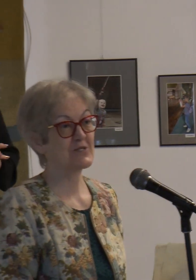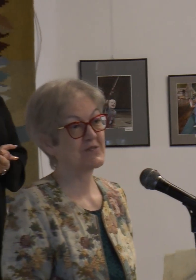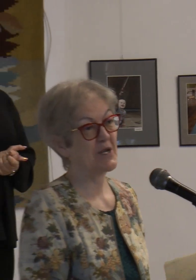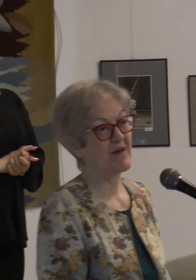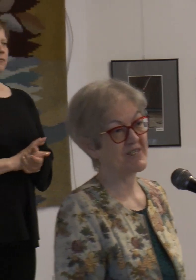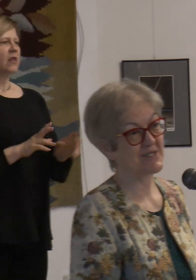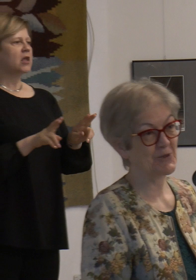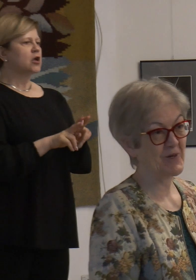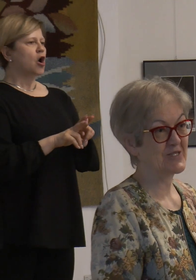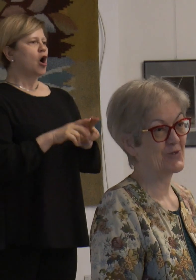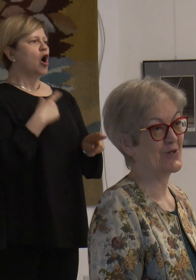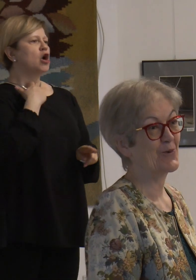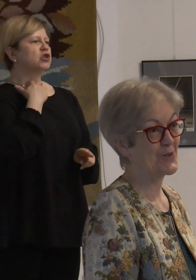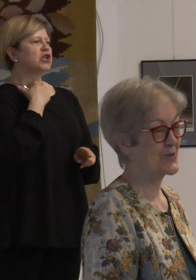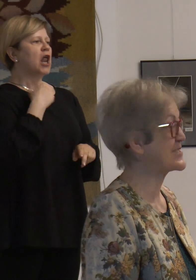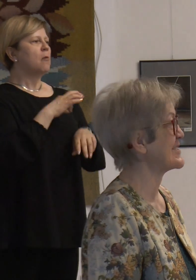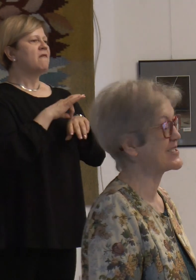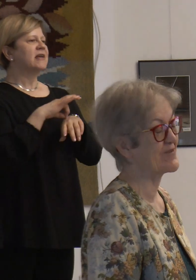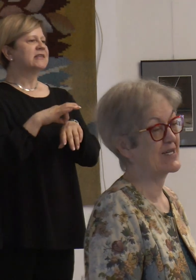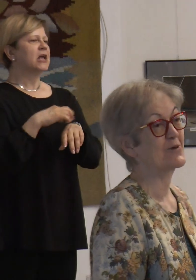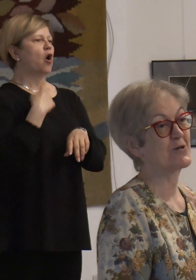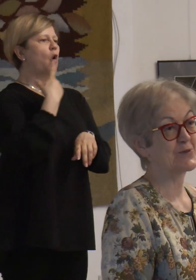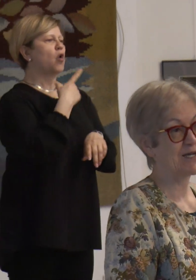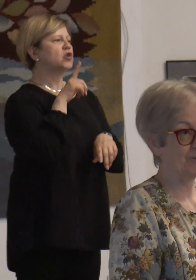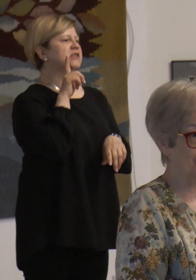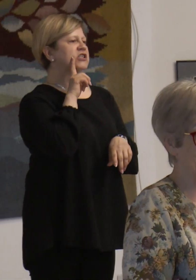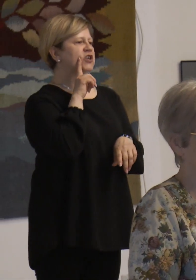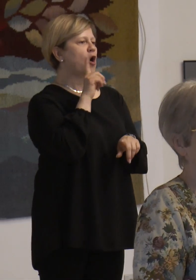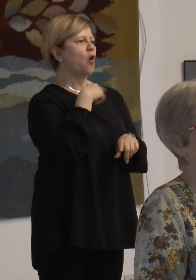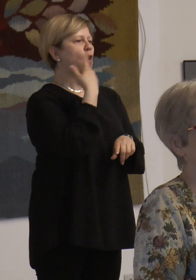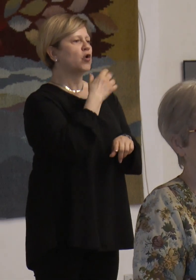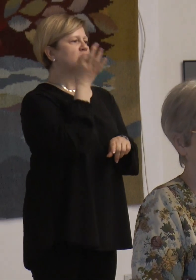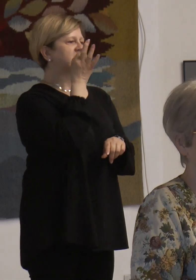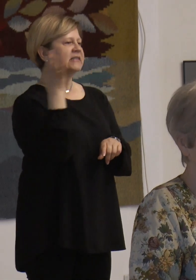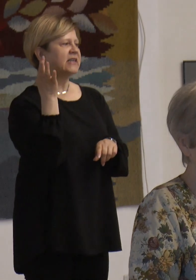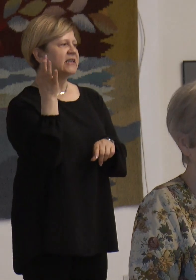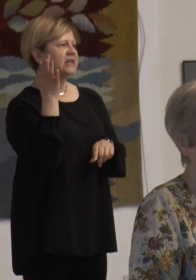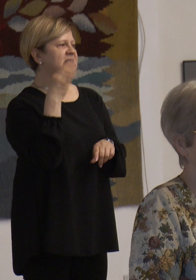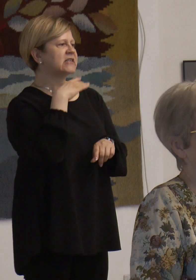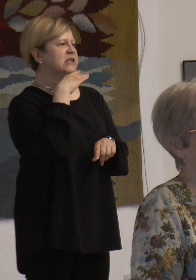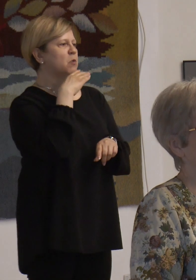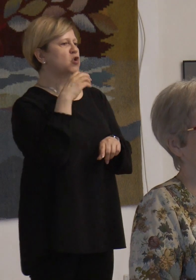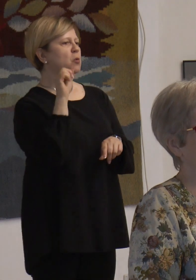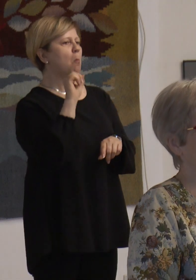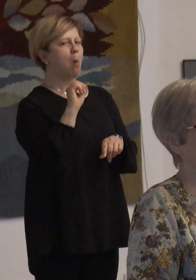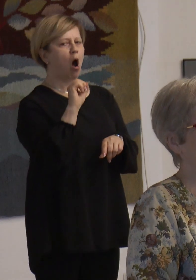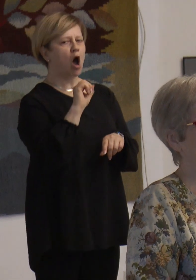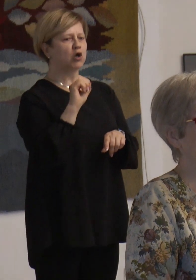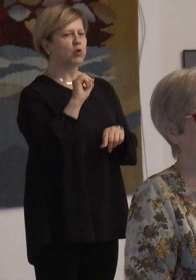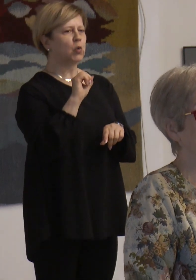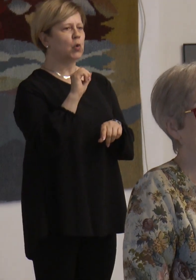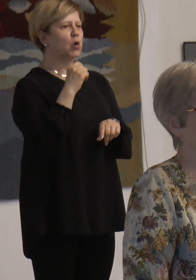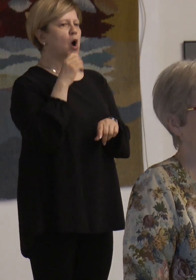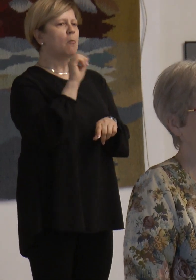Így hangzott el a bevezetőbe is, hogy Orosz István, azután Oroszné Szabos Margó, és azt gondolom,